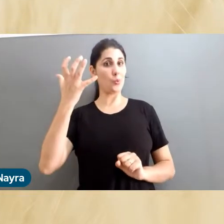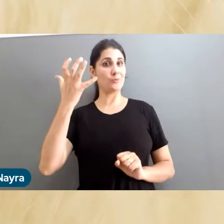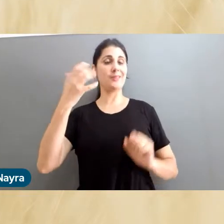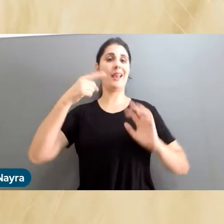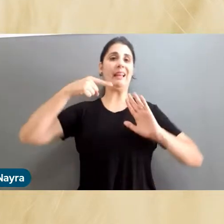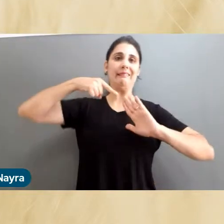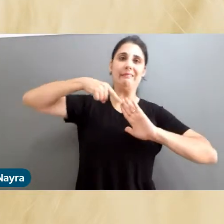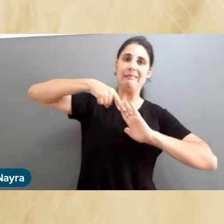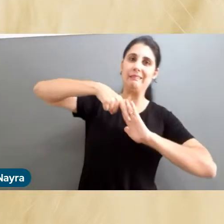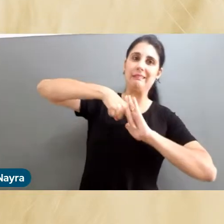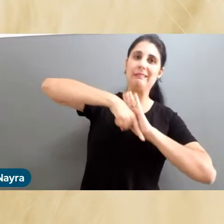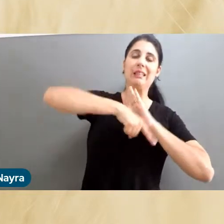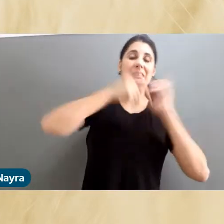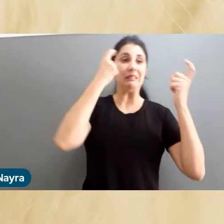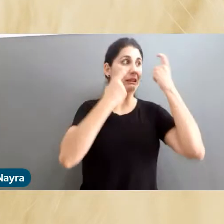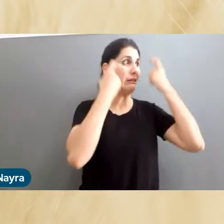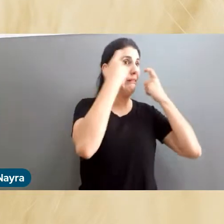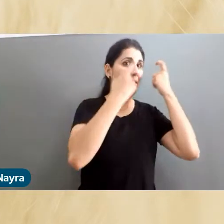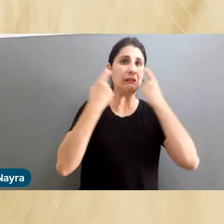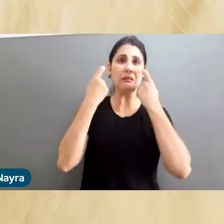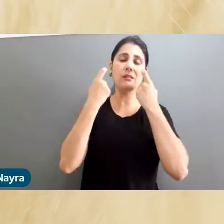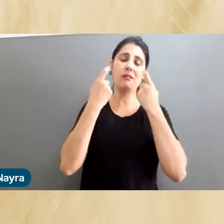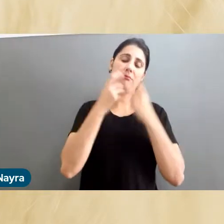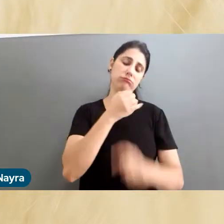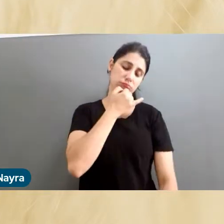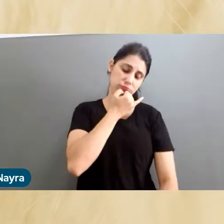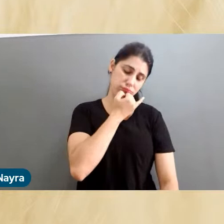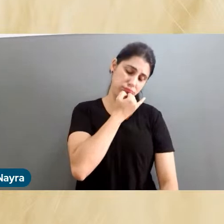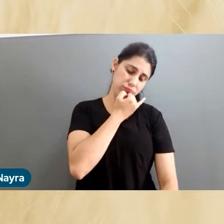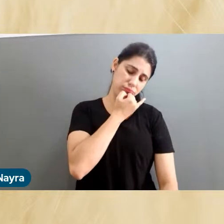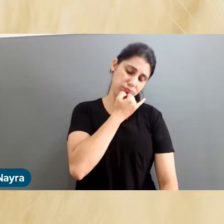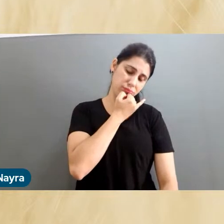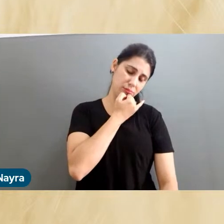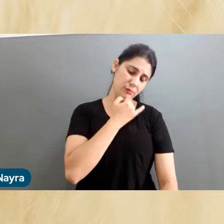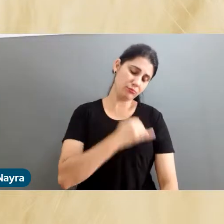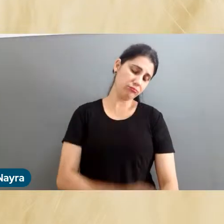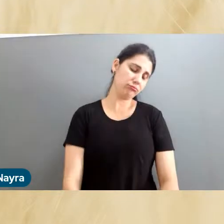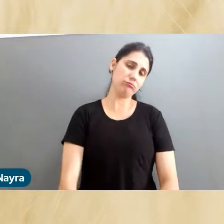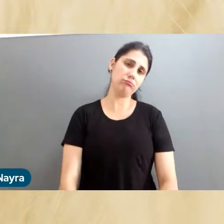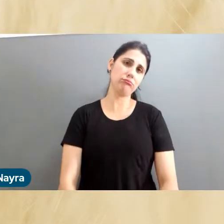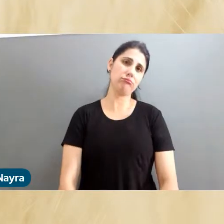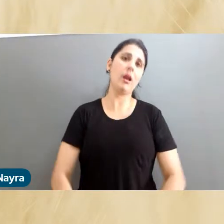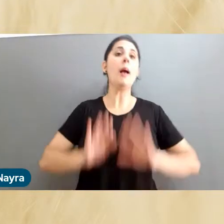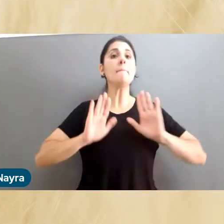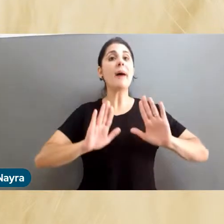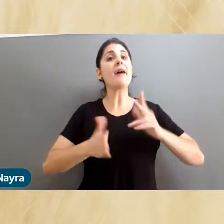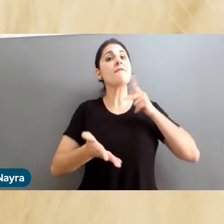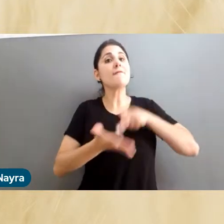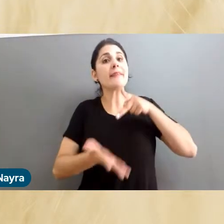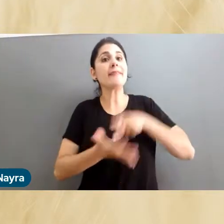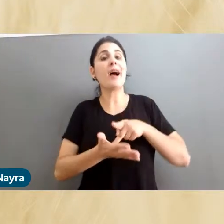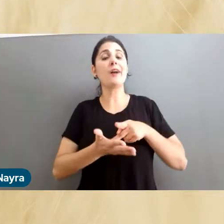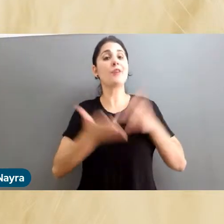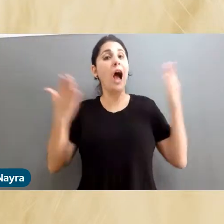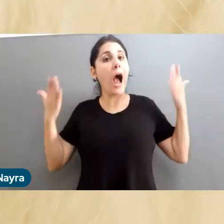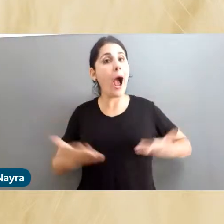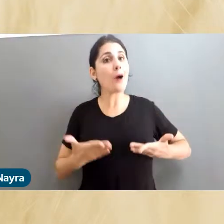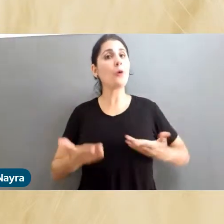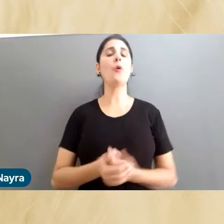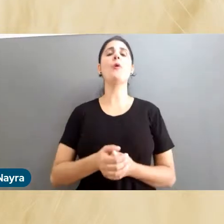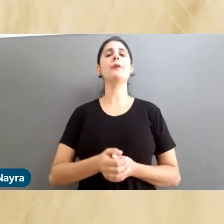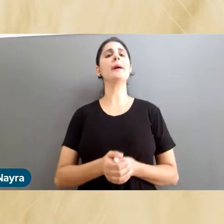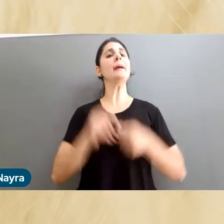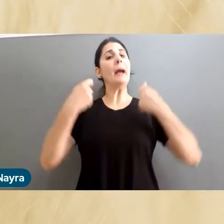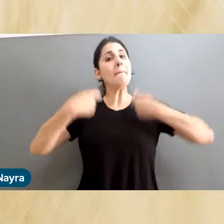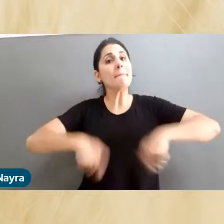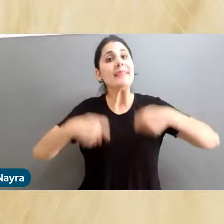do desespero, do desânimo, da desesperança. Quando, na realidade, o momento atual pede de cada um de